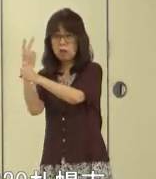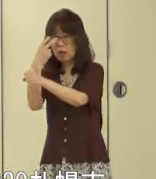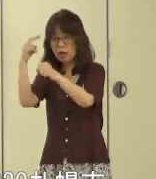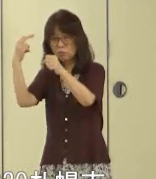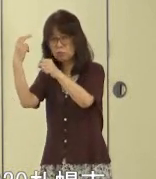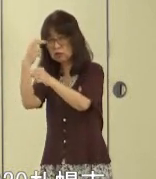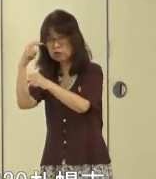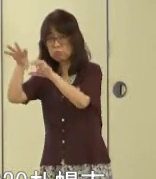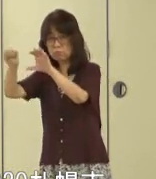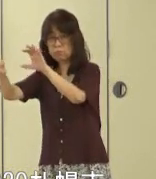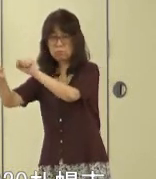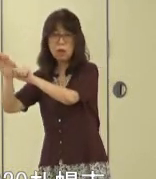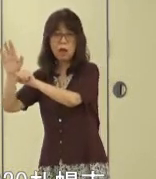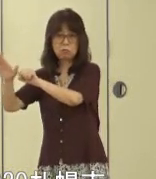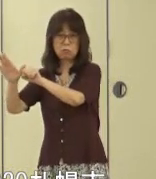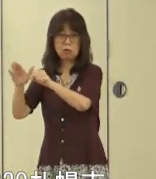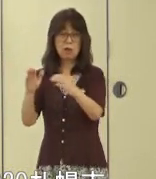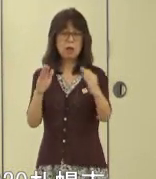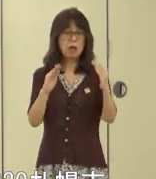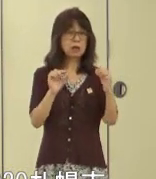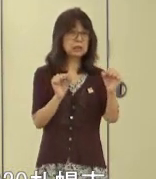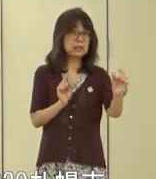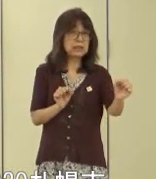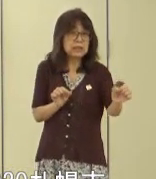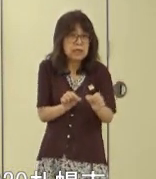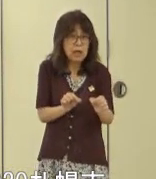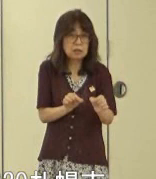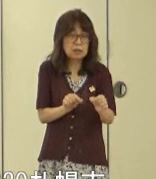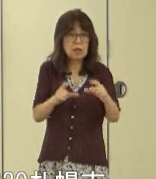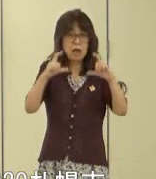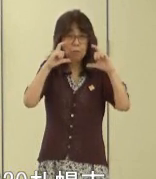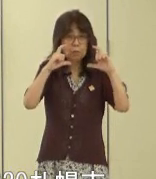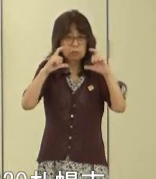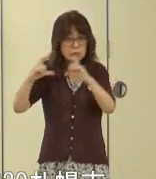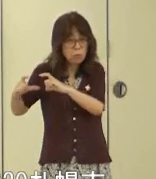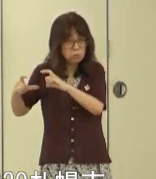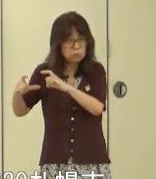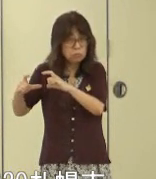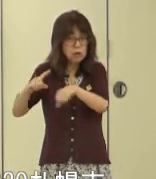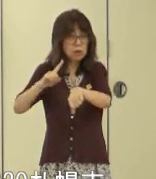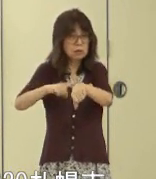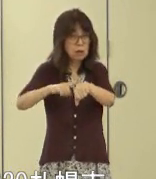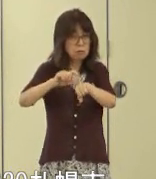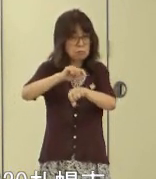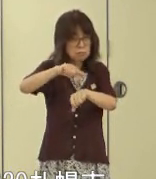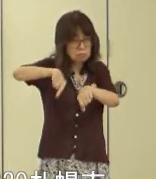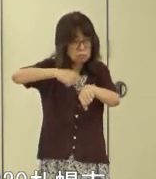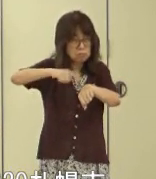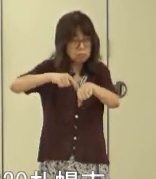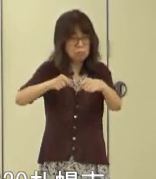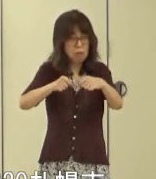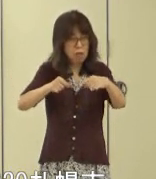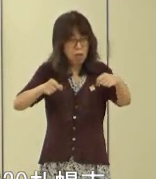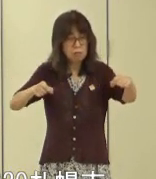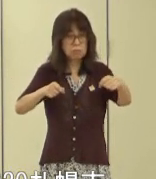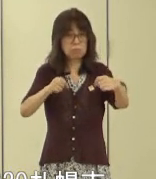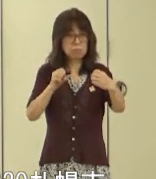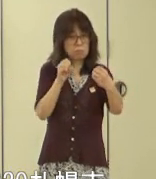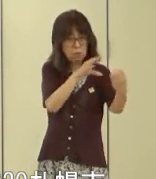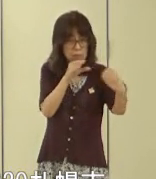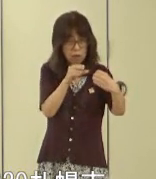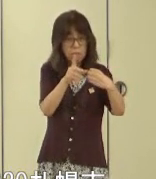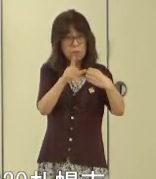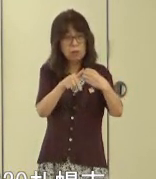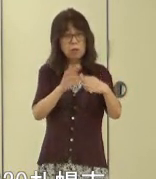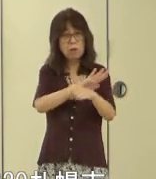スクを外した状態で長時間時間があるとですね、感染の拡大の懸